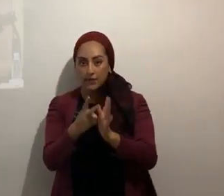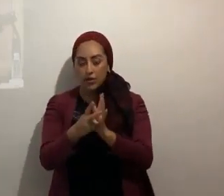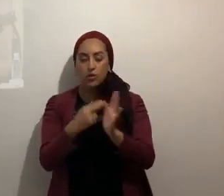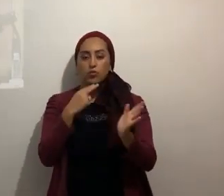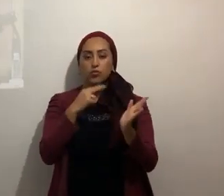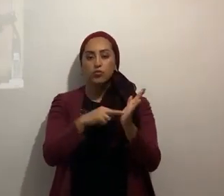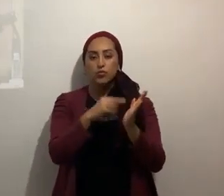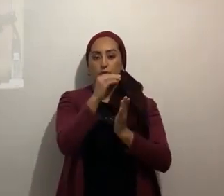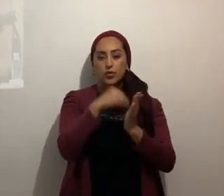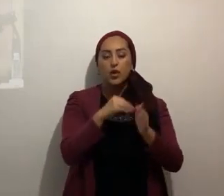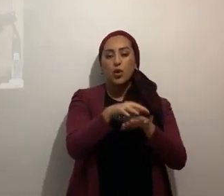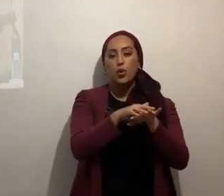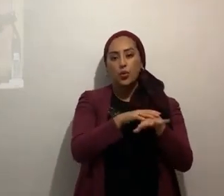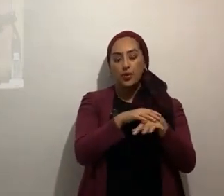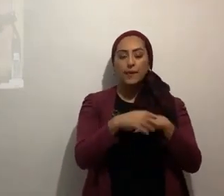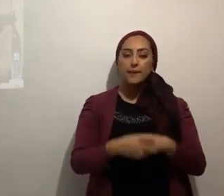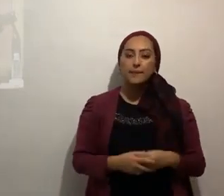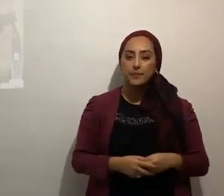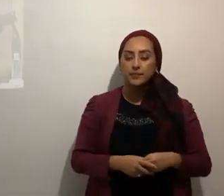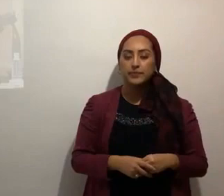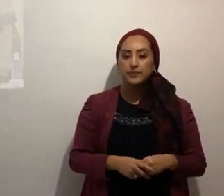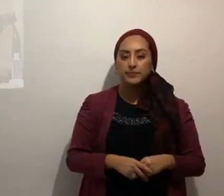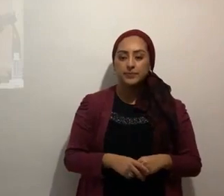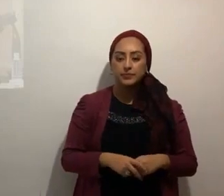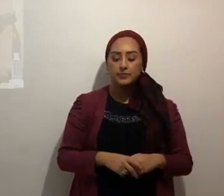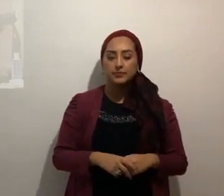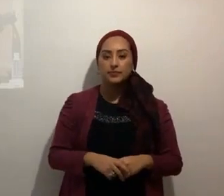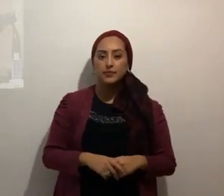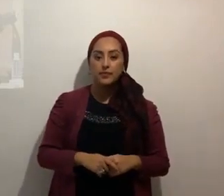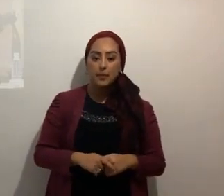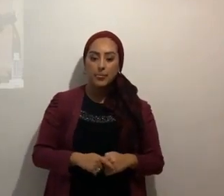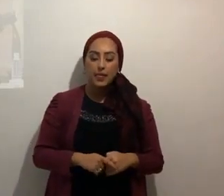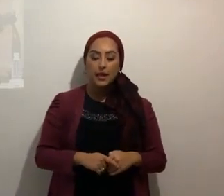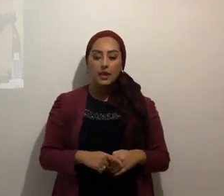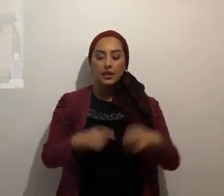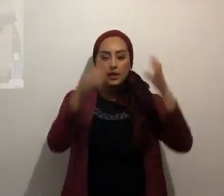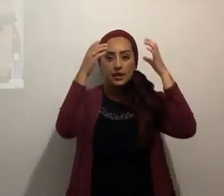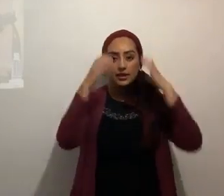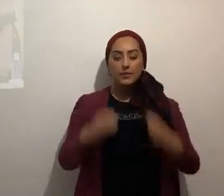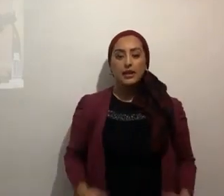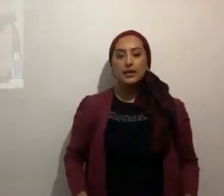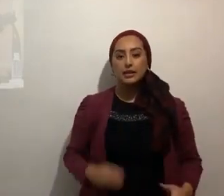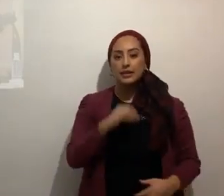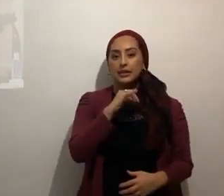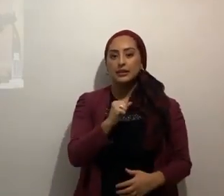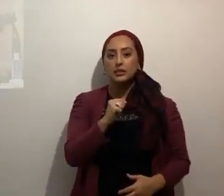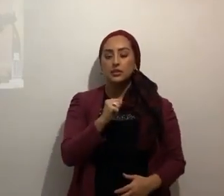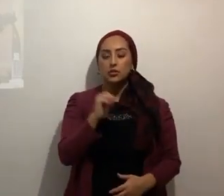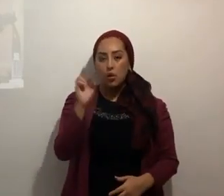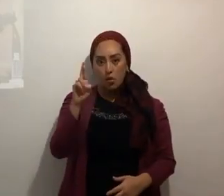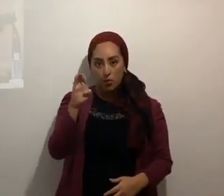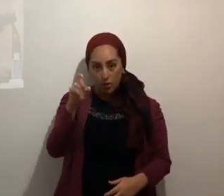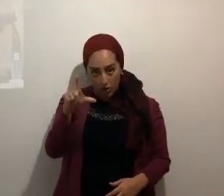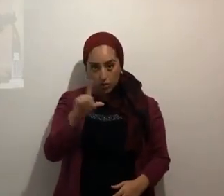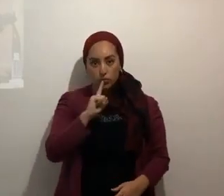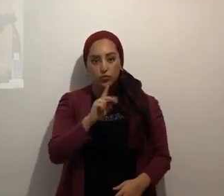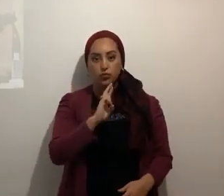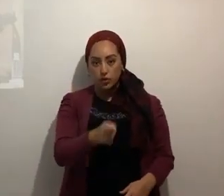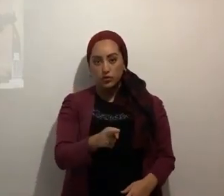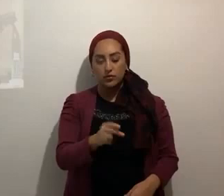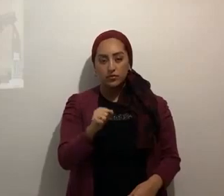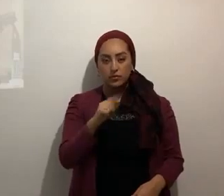es muy importante ir anotando lo que tú puedas. El cuerpo es real. Claro que es real.